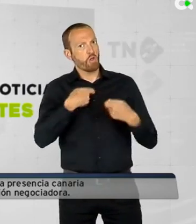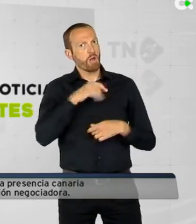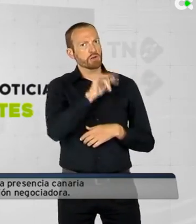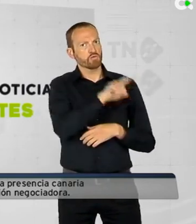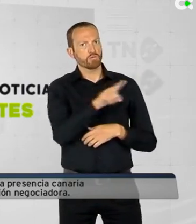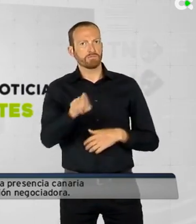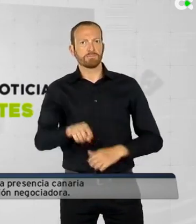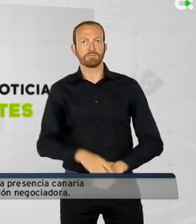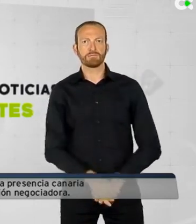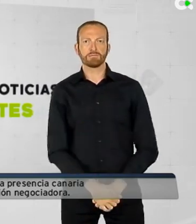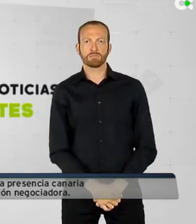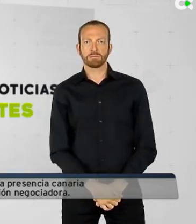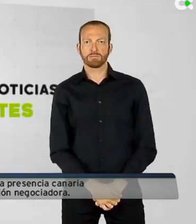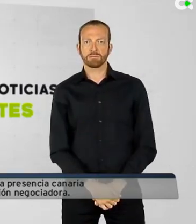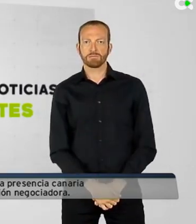negociadora.